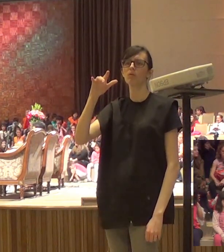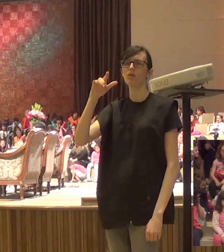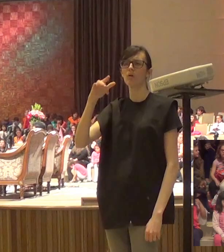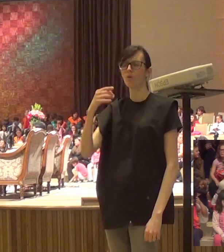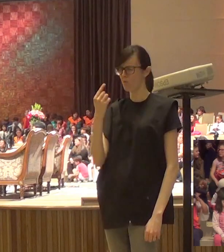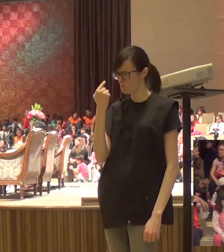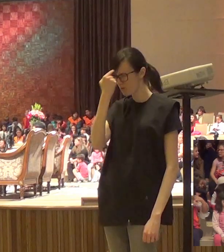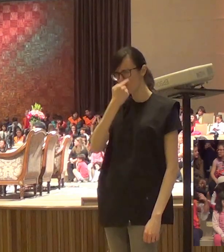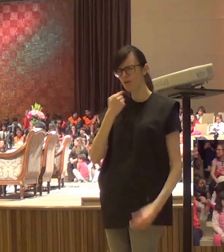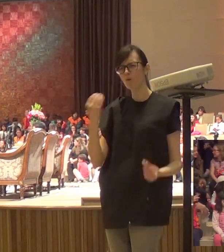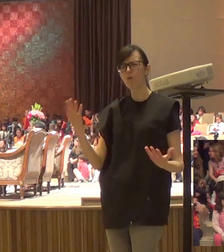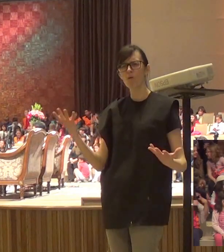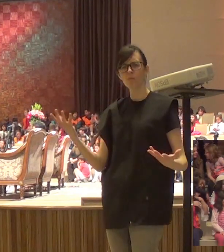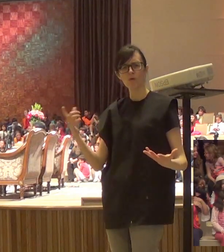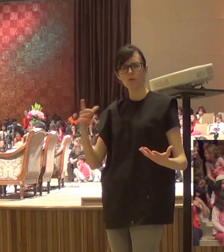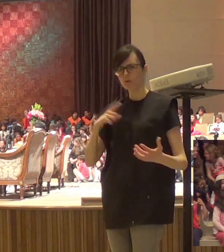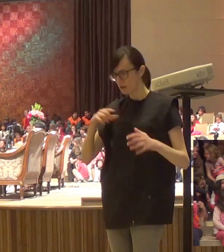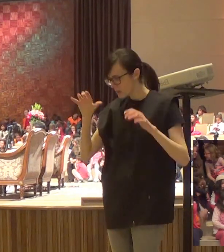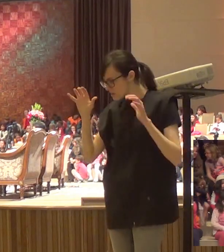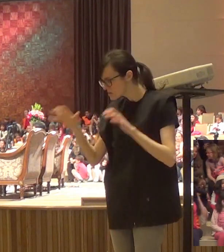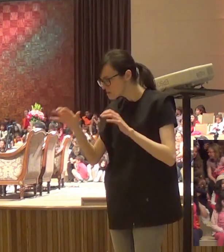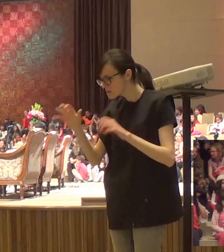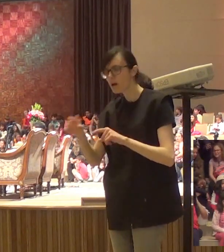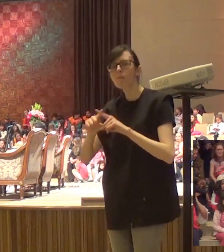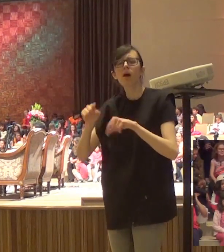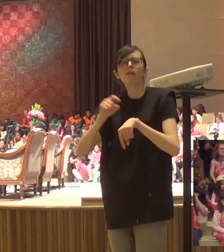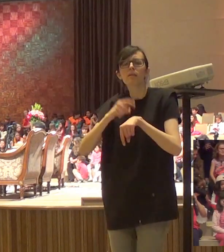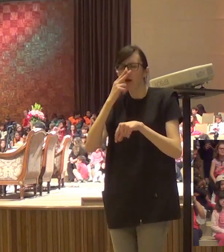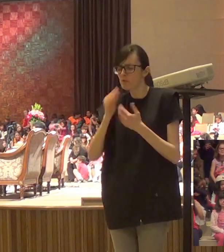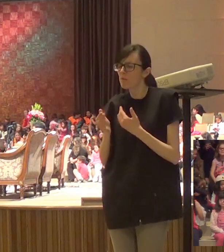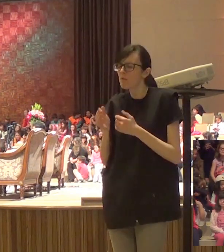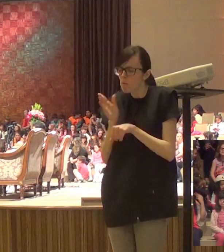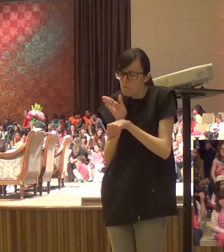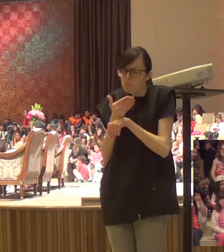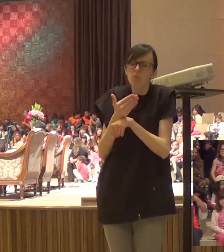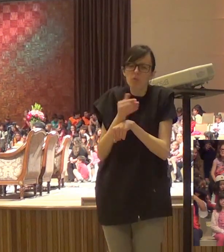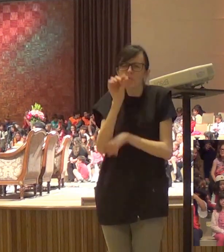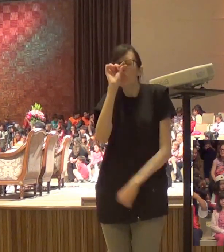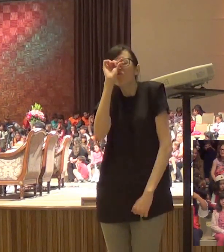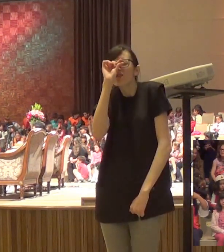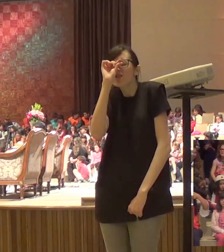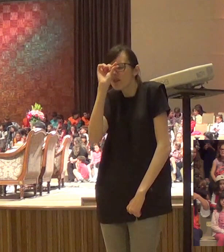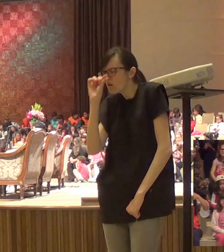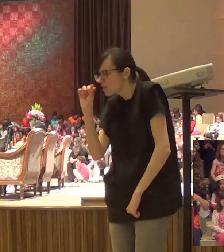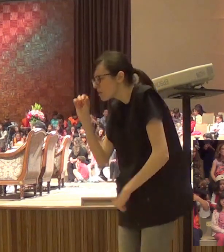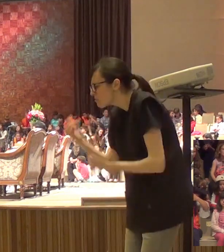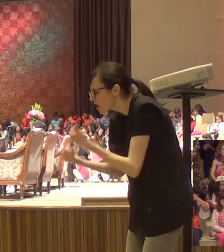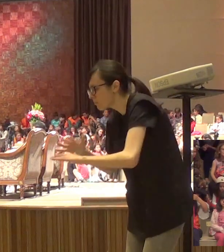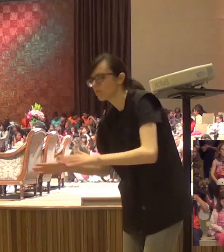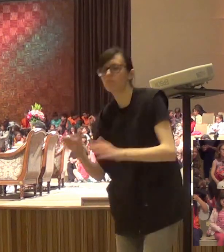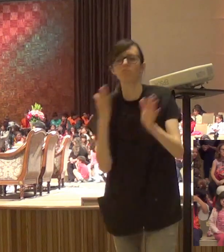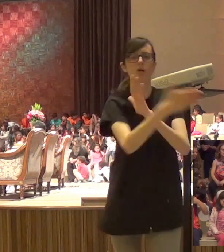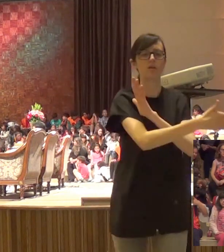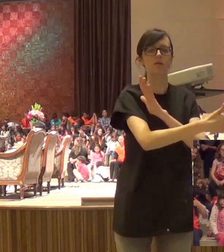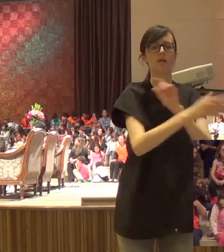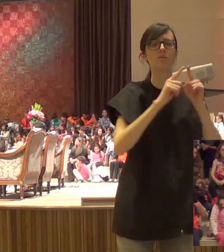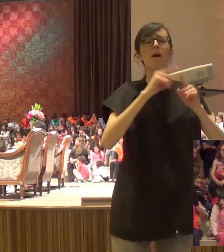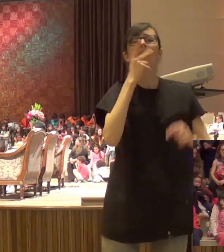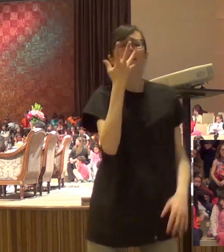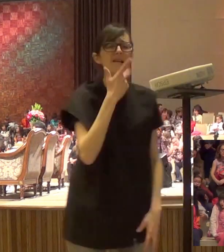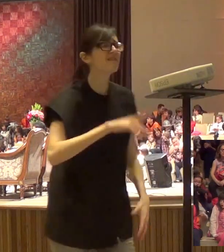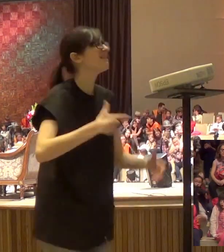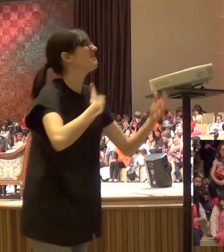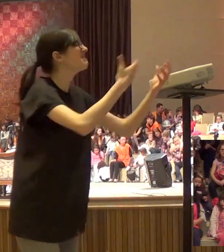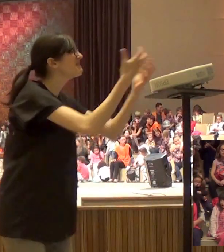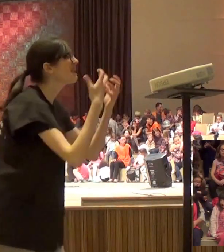em grande parte do mundo, têm influência, mas investem pouco tempo. As crianças do mundo estão clamando para